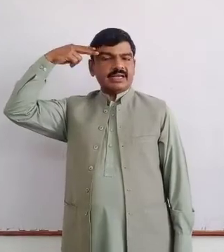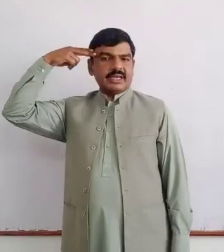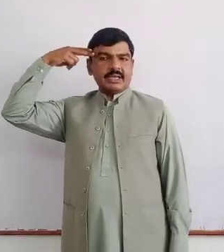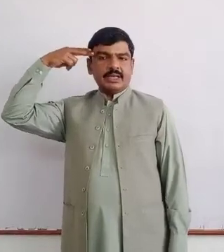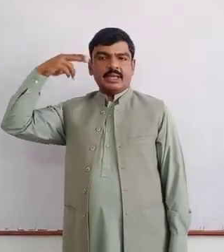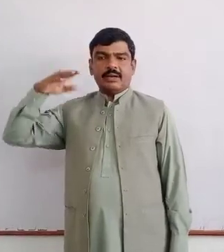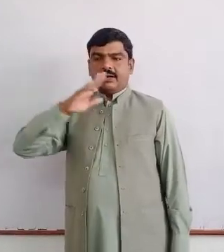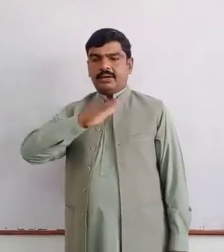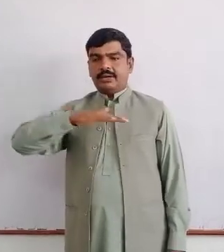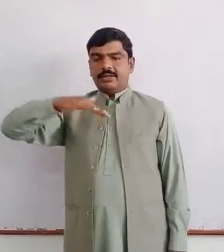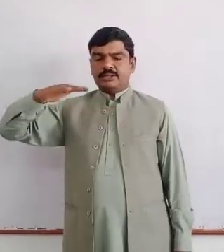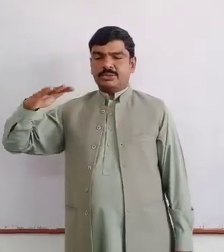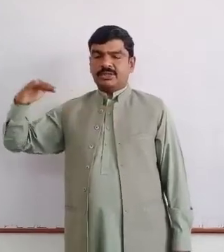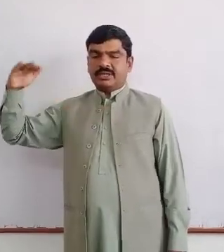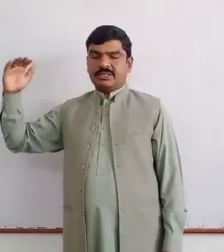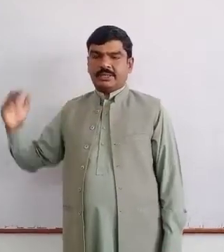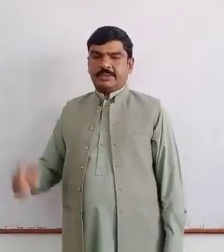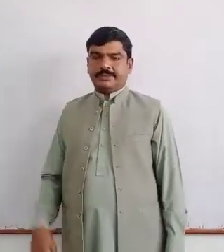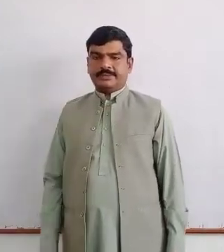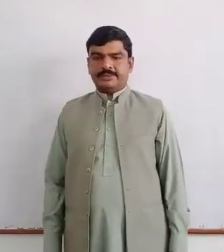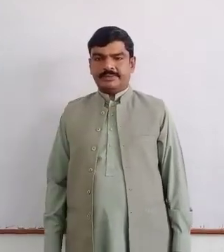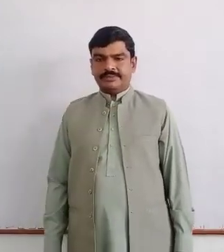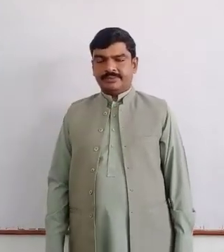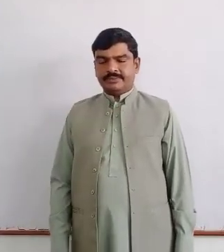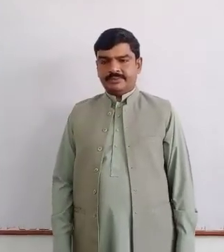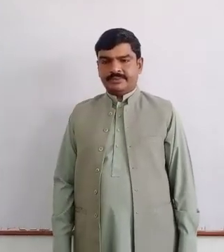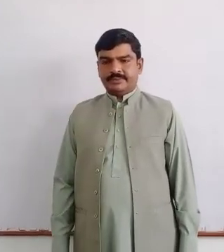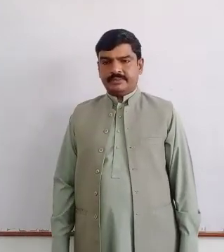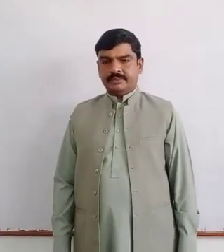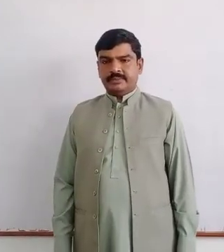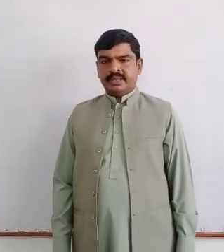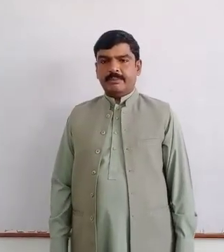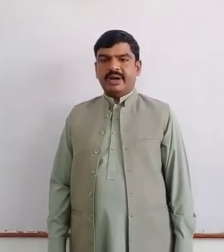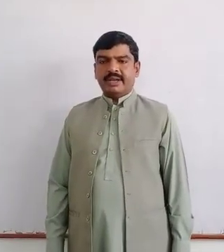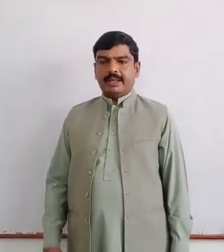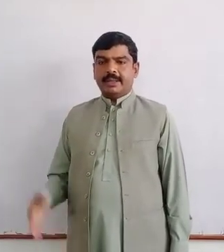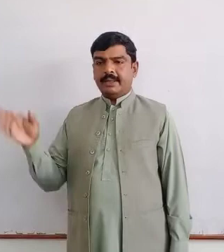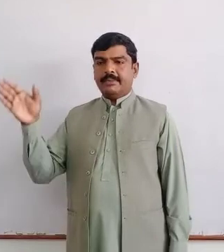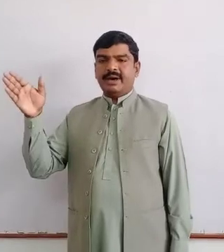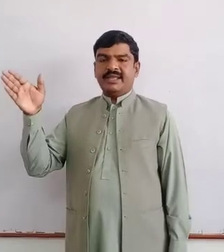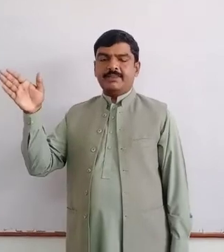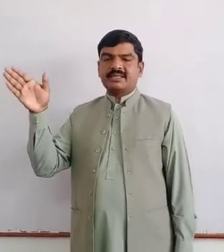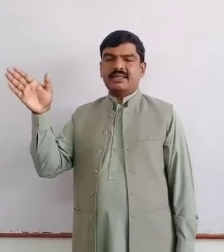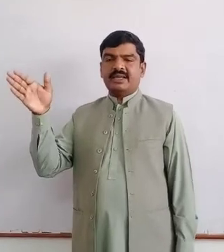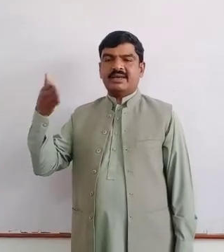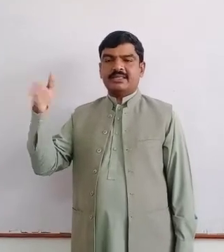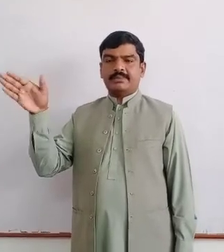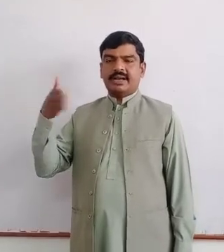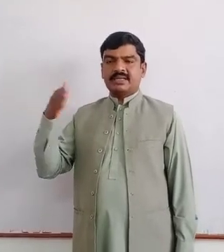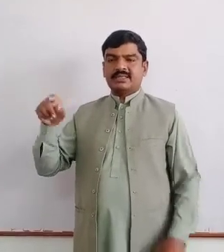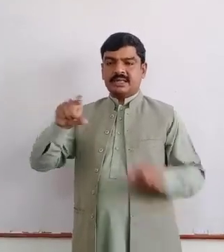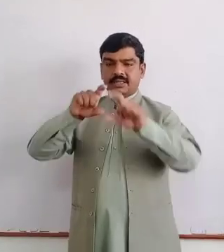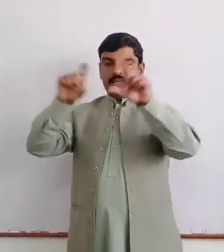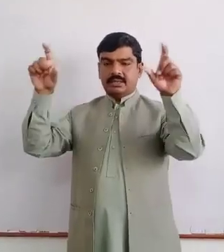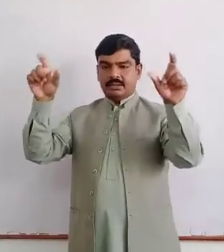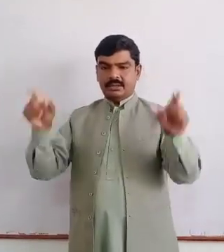साइन और समुद्र का साइन। बानी, बानी, बानी है पाकिस्तान के वादी, पाकिस्तान और